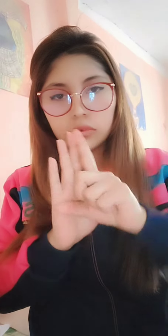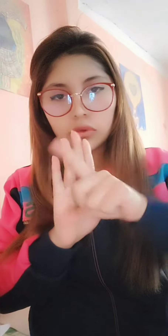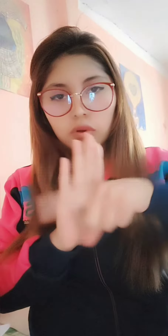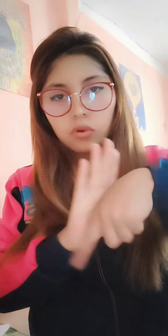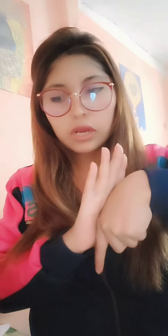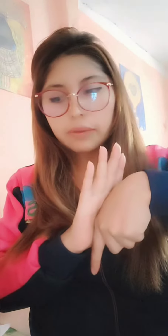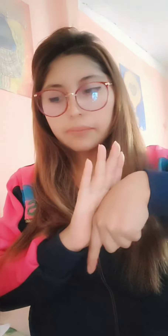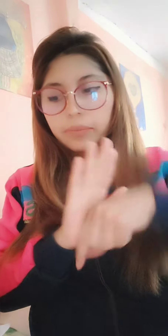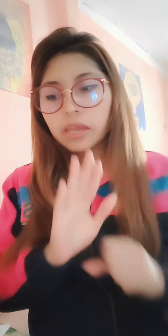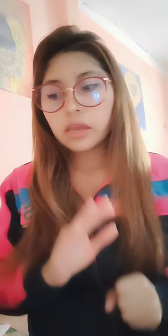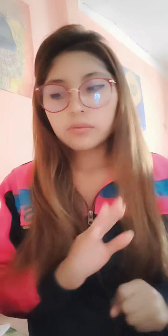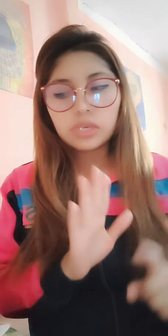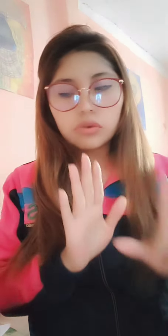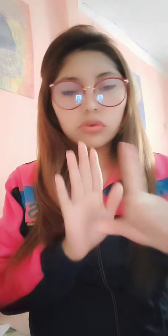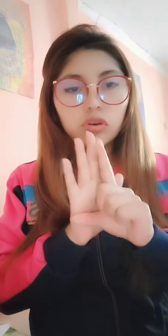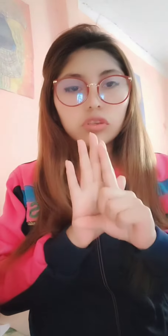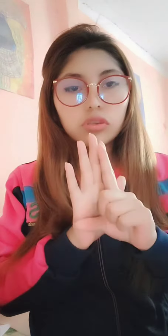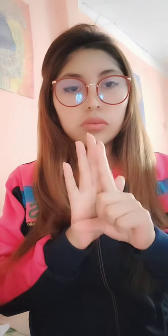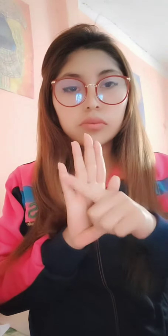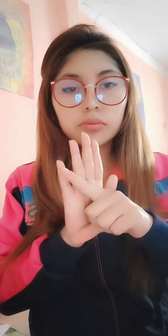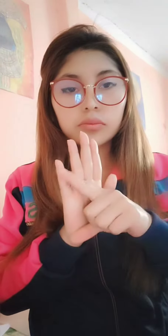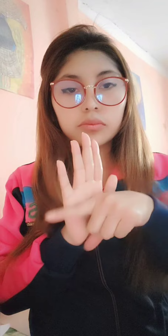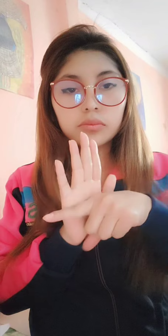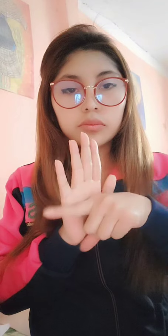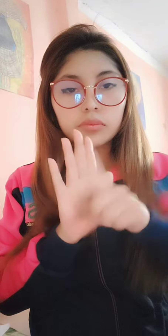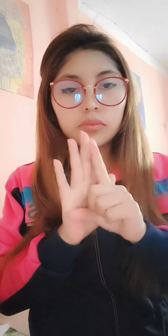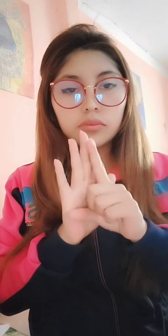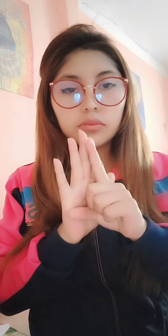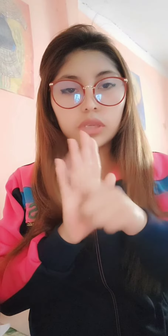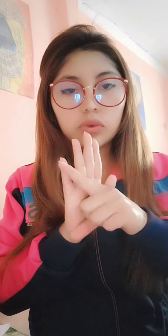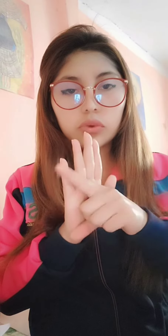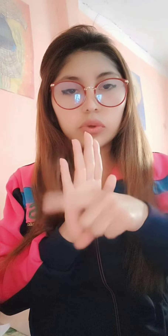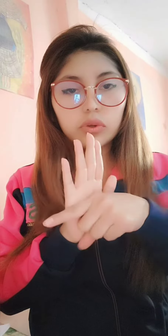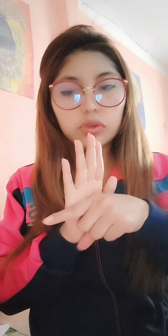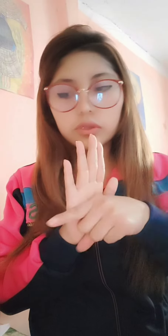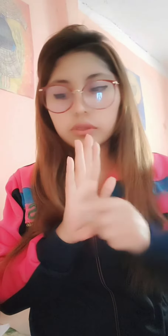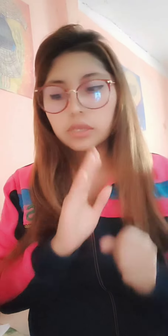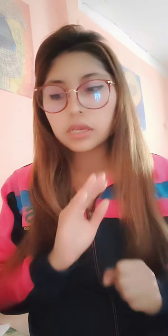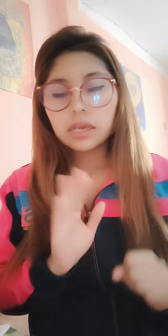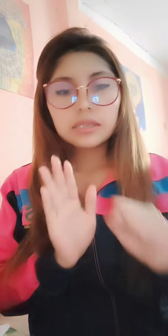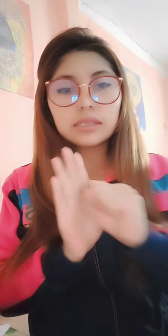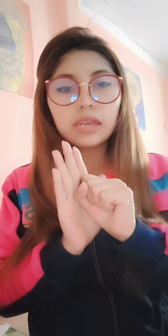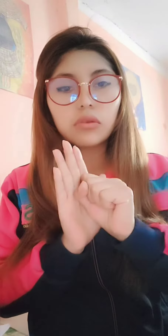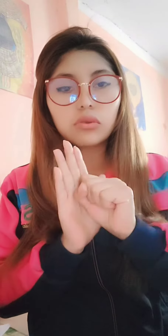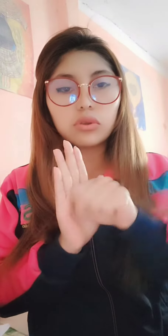hora. Minutos, minutos. Segundos.